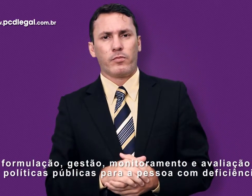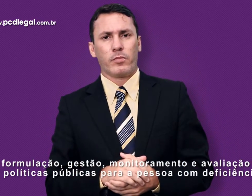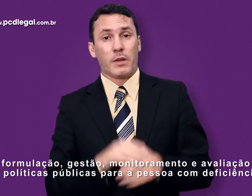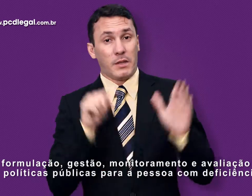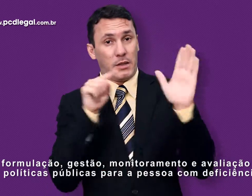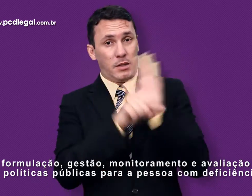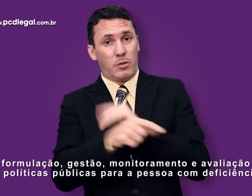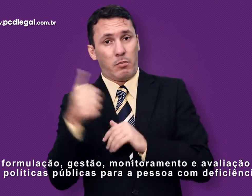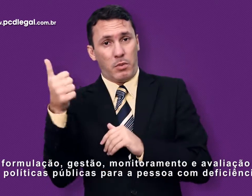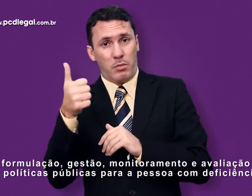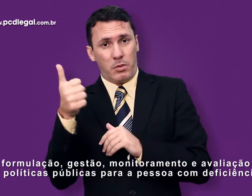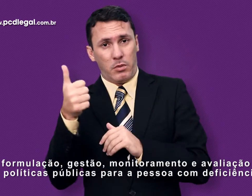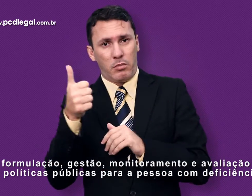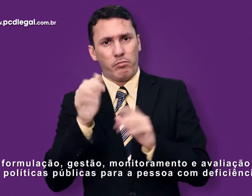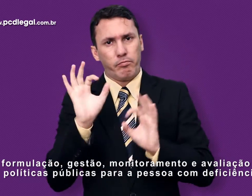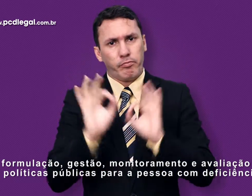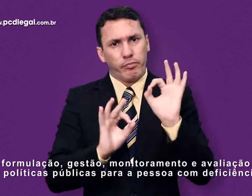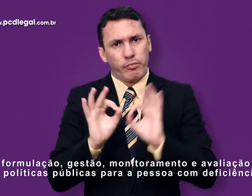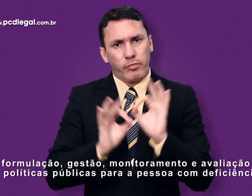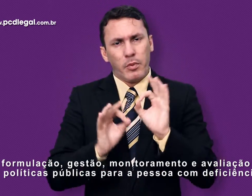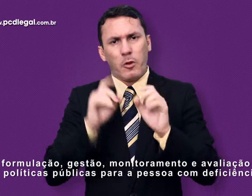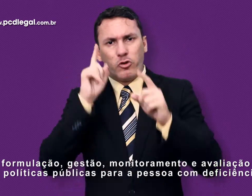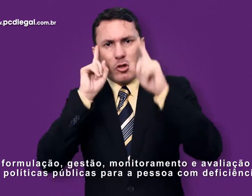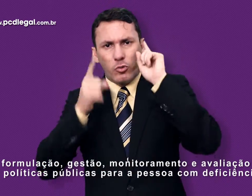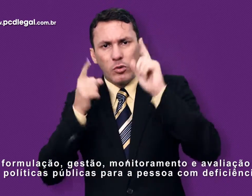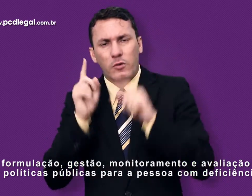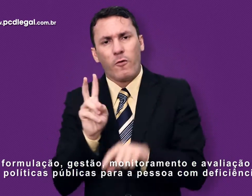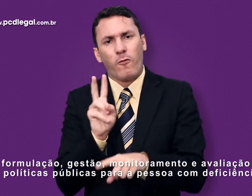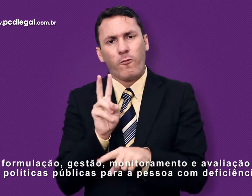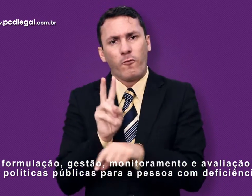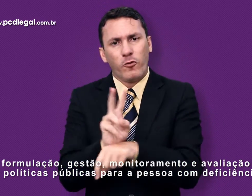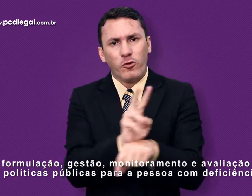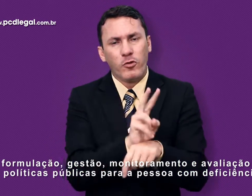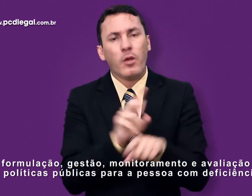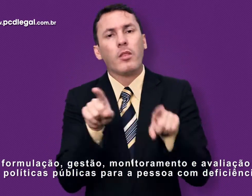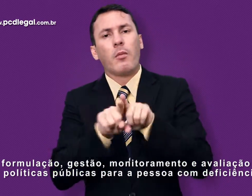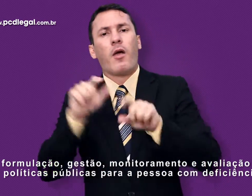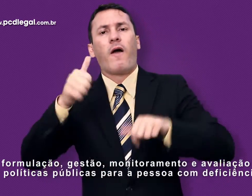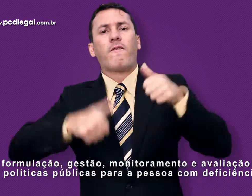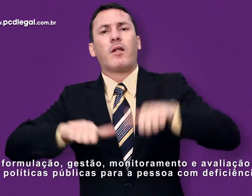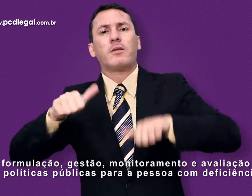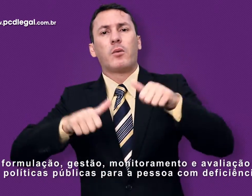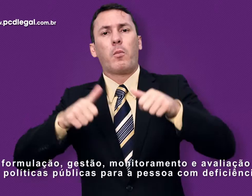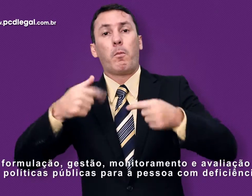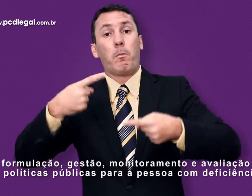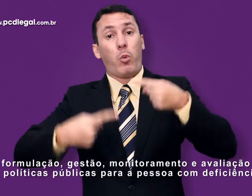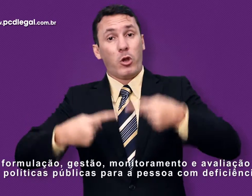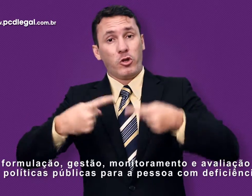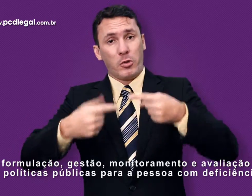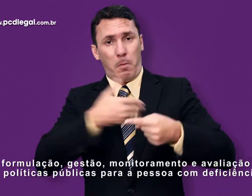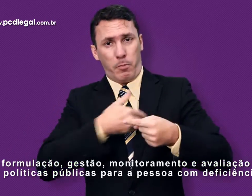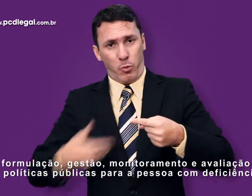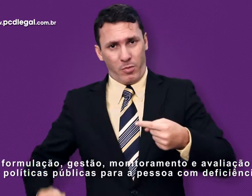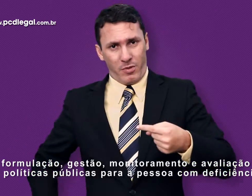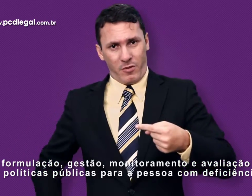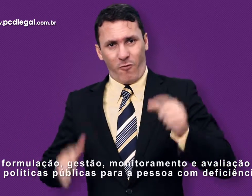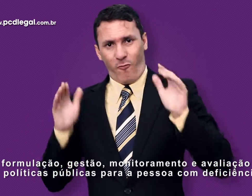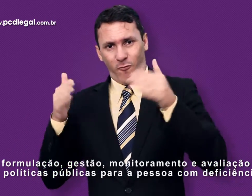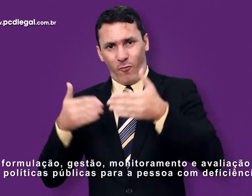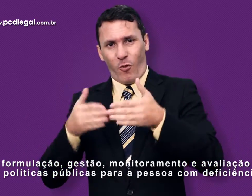Inciso 1. Formulação, gestão, monitoramento e avaliação das políticas públicas para a pessoa com deficiência